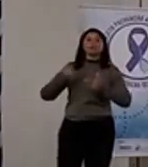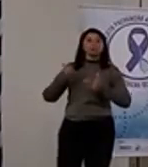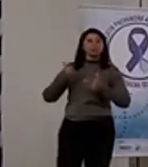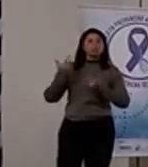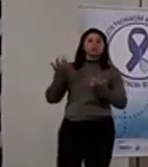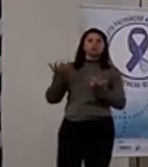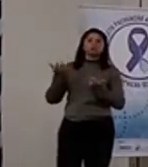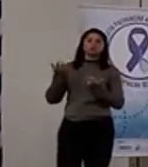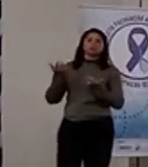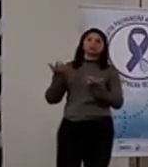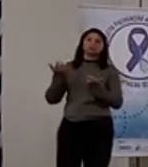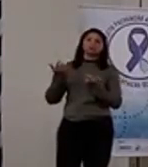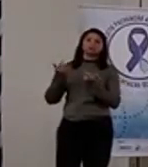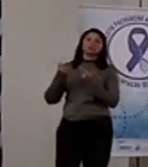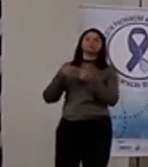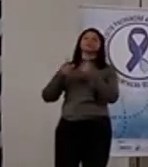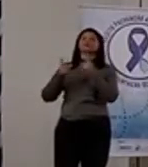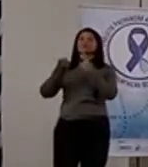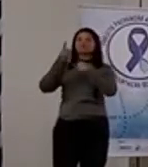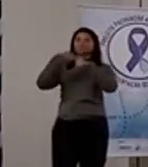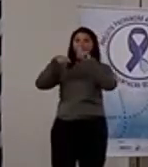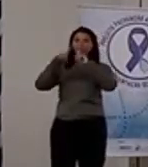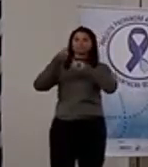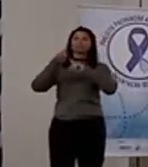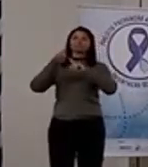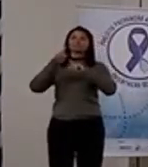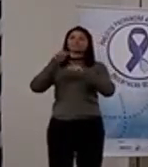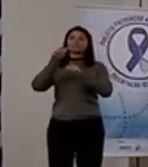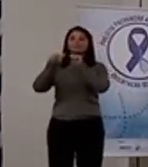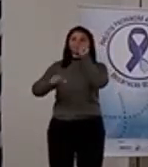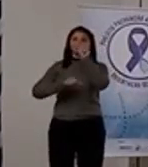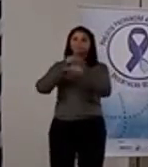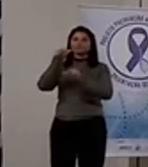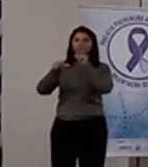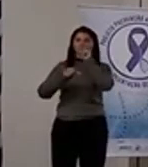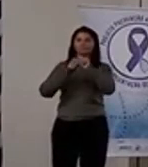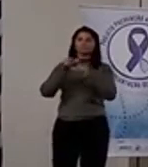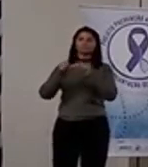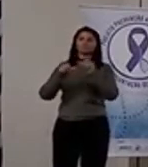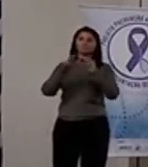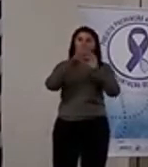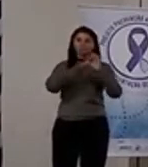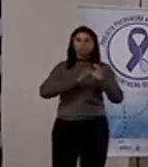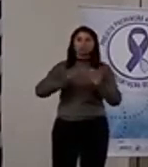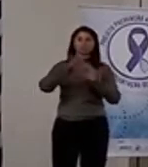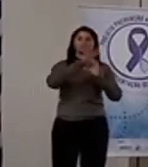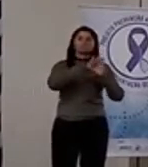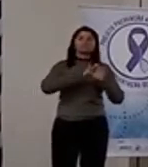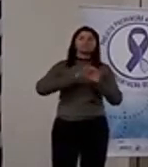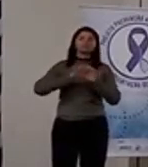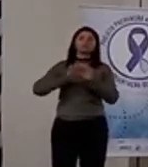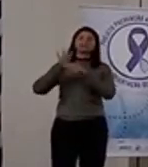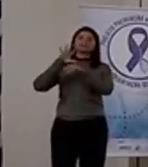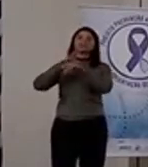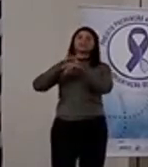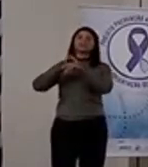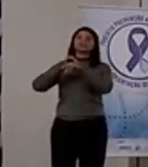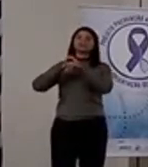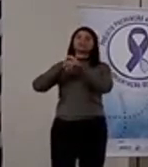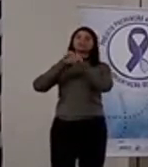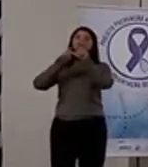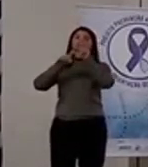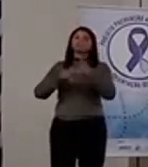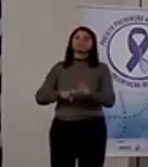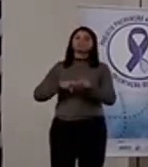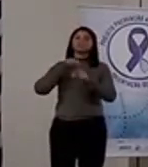chance de você ter mutações no espermatozoide. E isso pode levar a muitas doenças, são doenças dominantes, que são doenças que, em